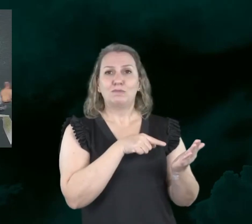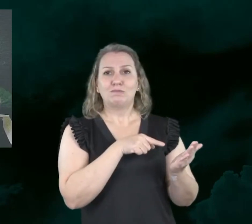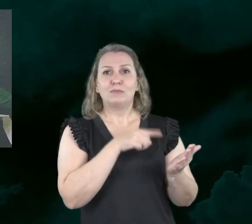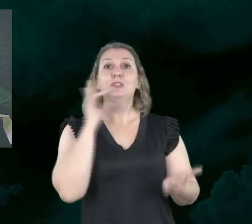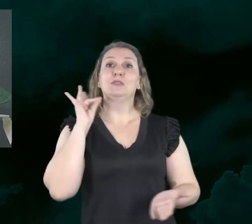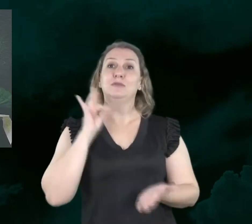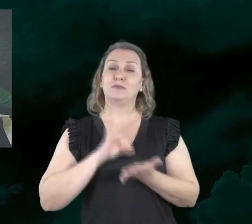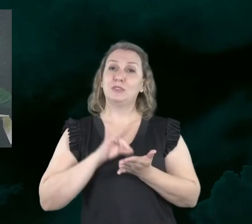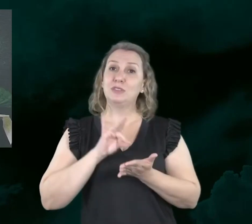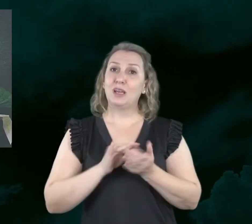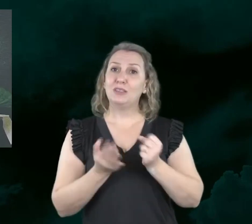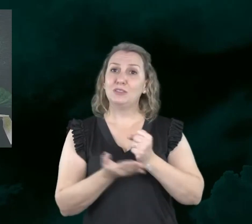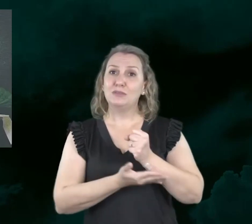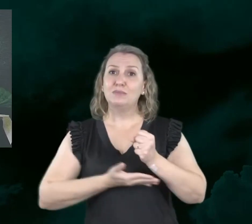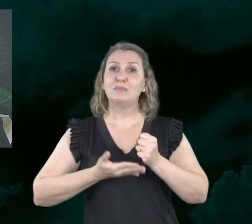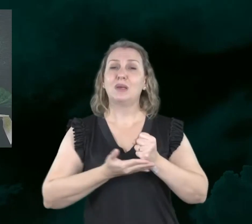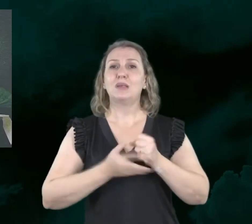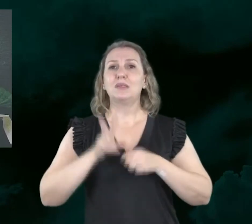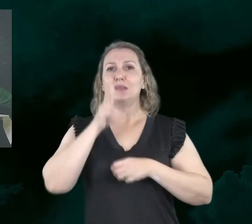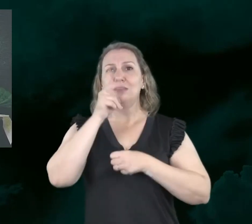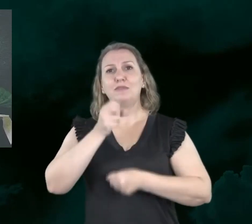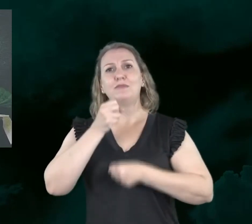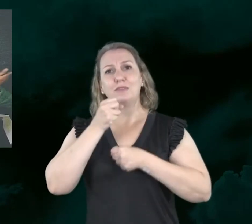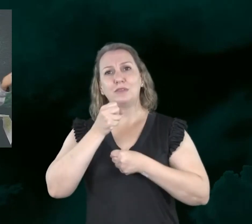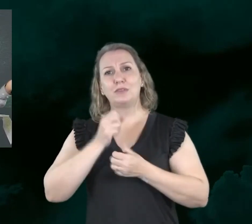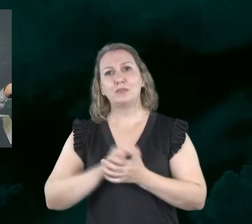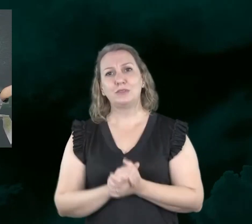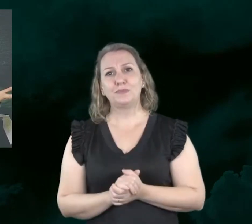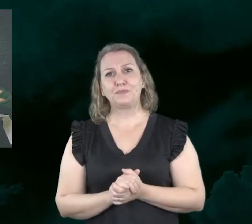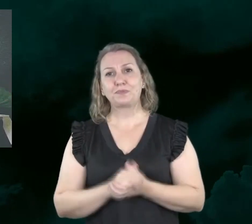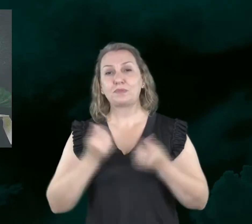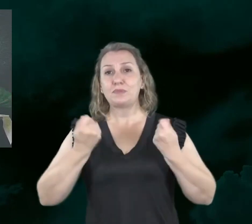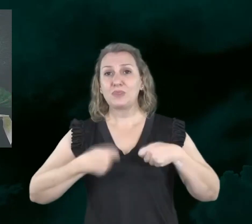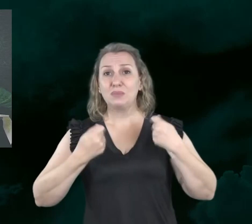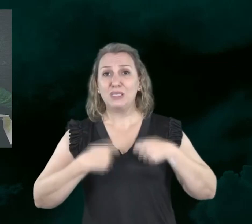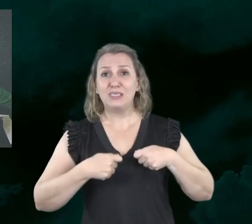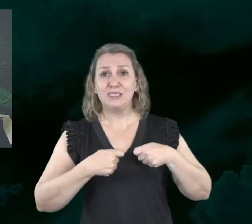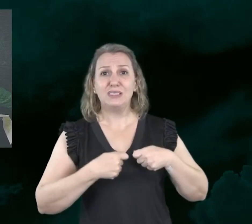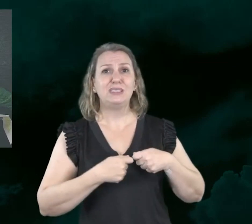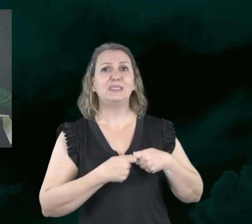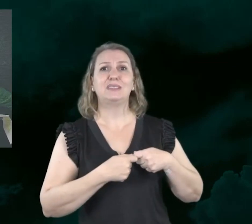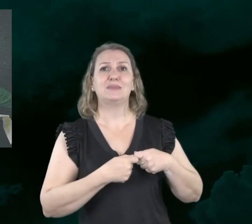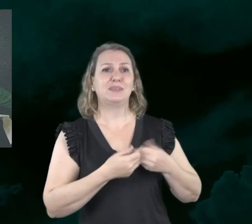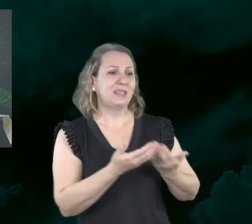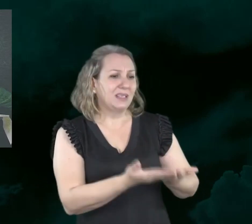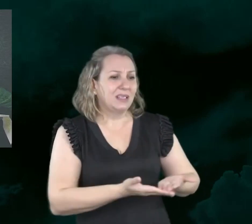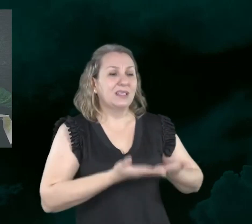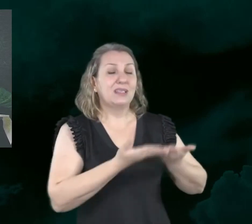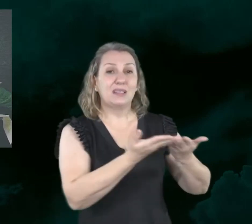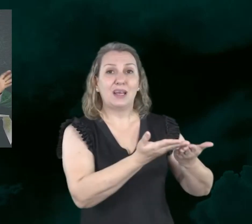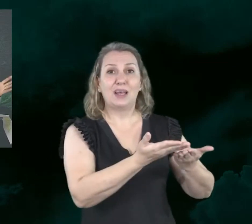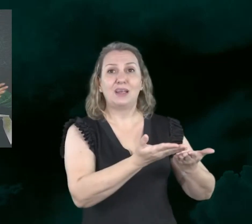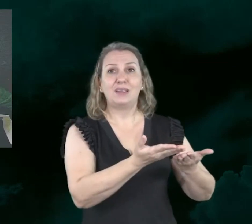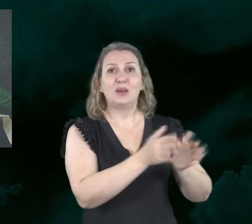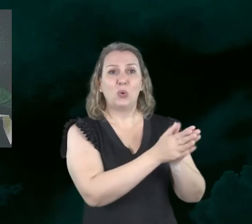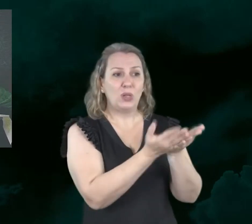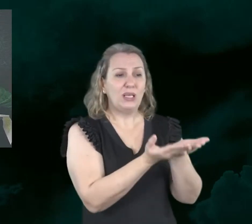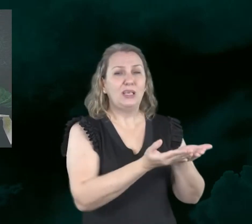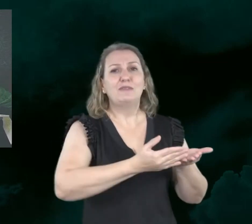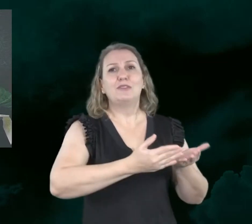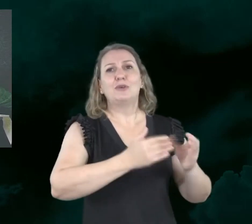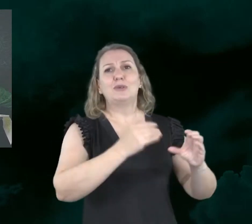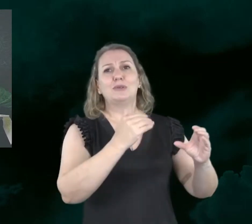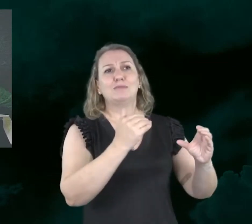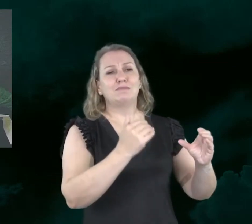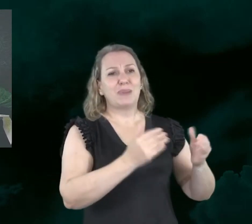palavra, nós fundamentamos essas pessoas, colocamos uma boa fundação na fé dessas pessoas com o fundamento da fé